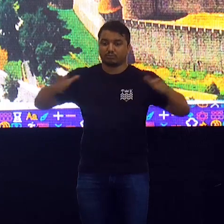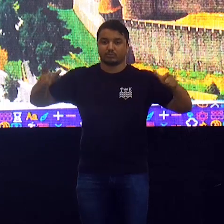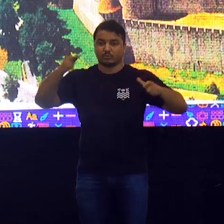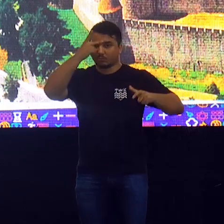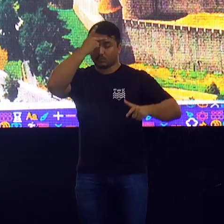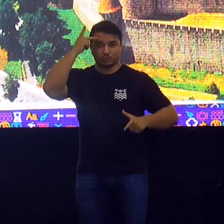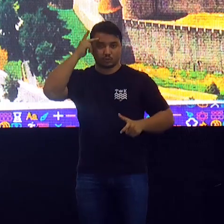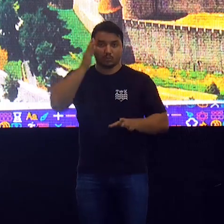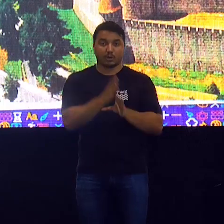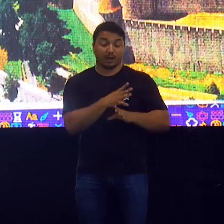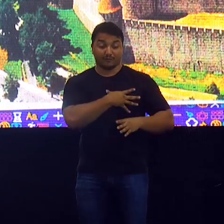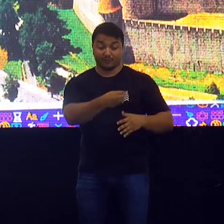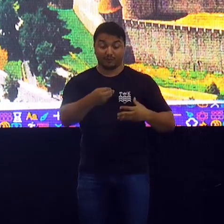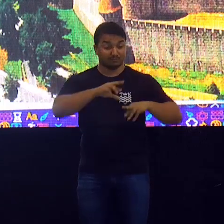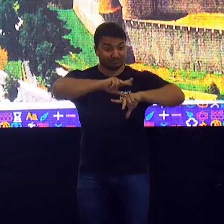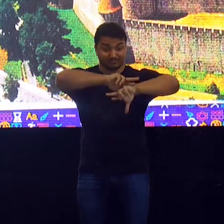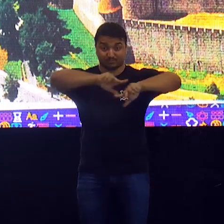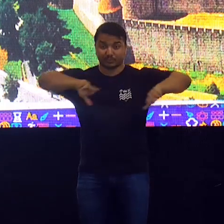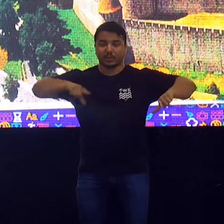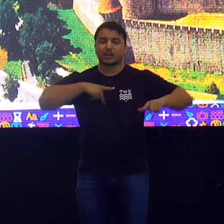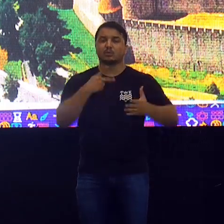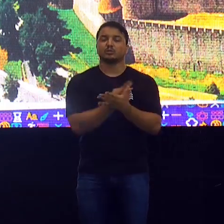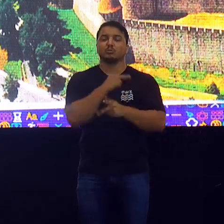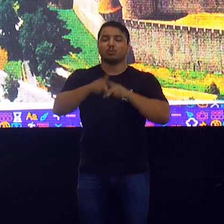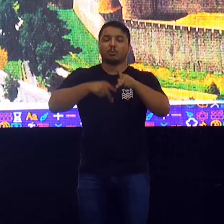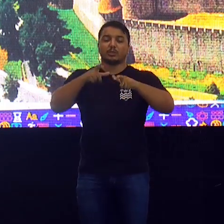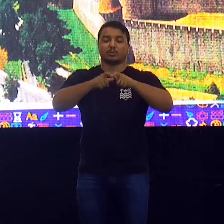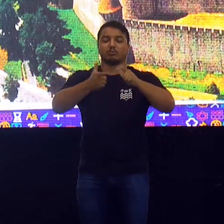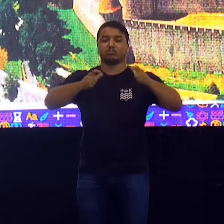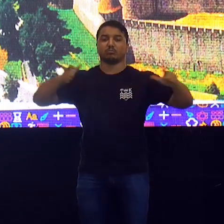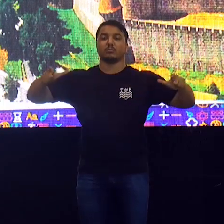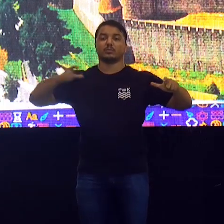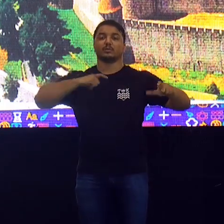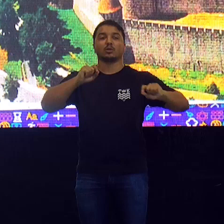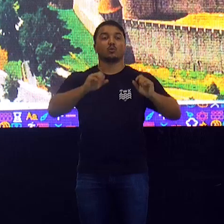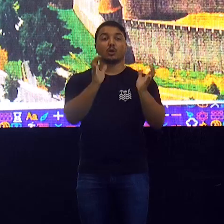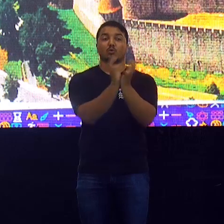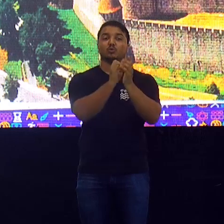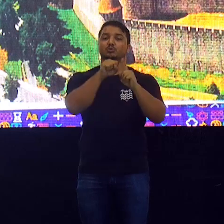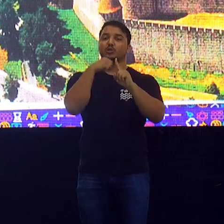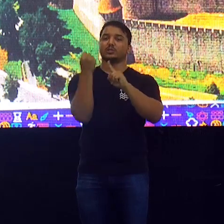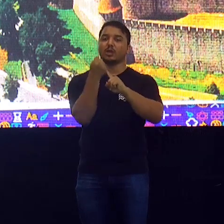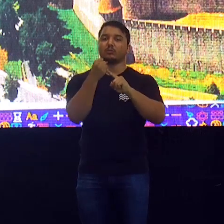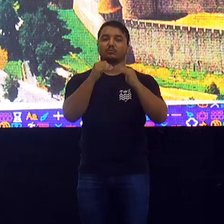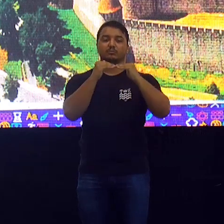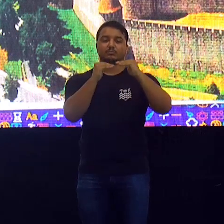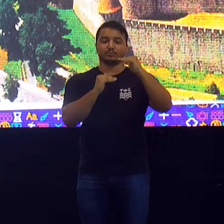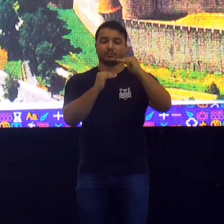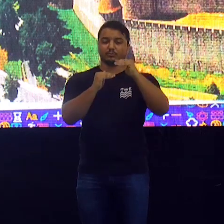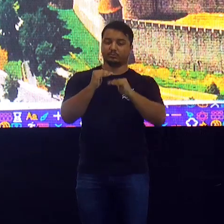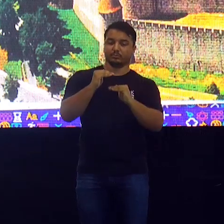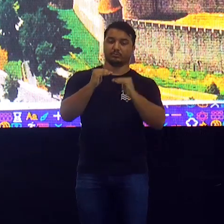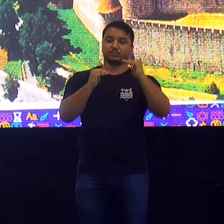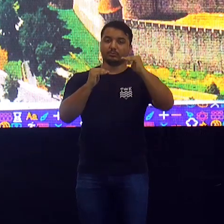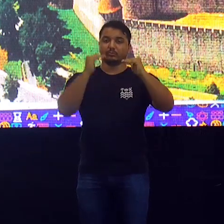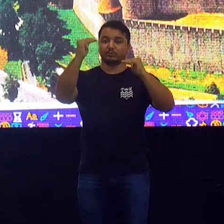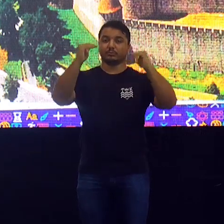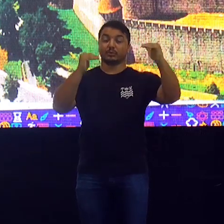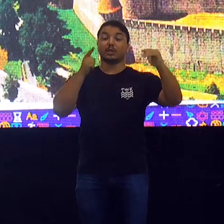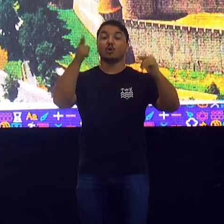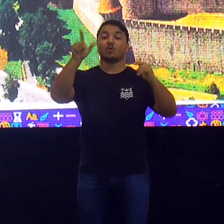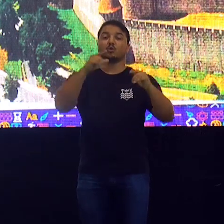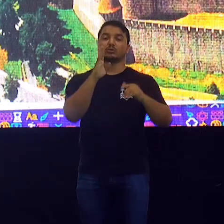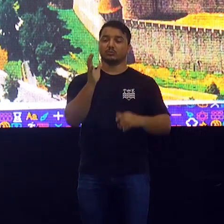aumento populacional, o que é que começou a surgir? Novas classes sociais. Uma classe social que surgiu